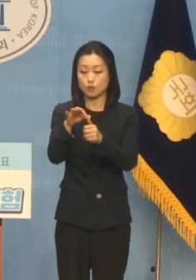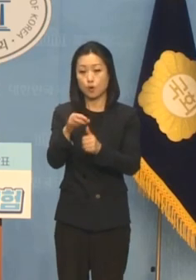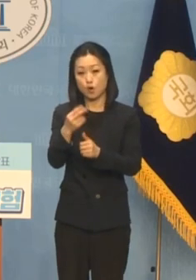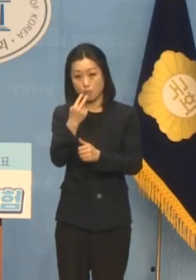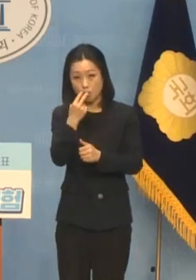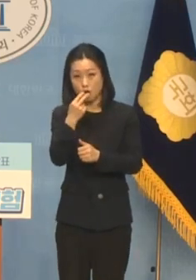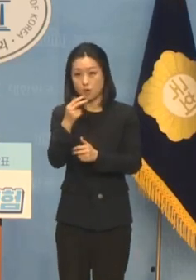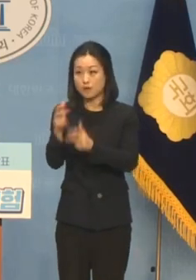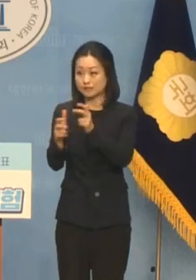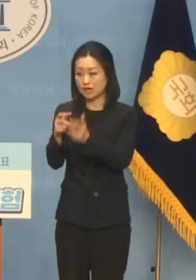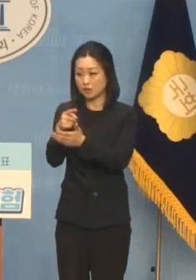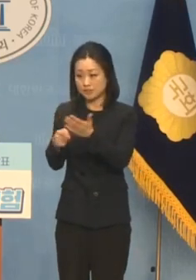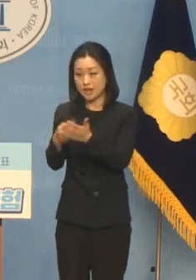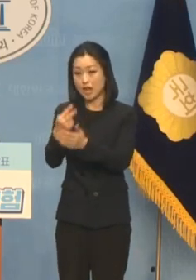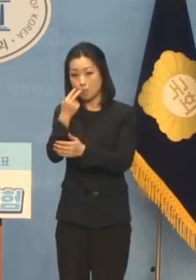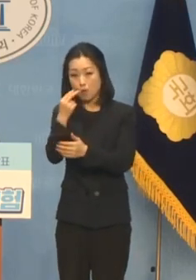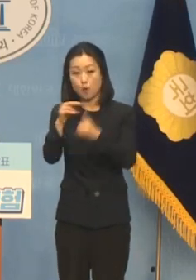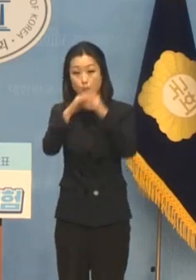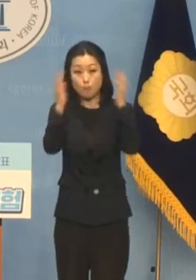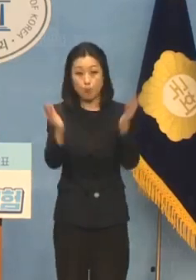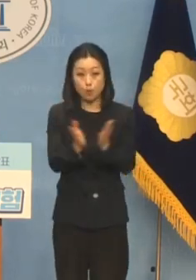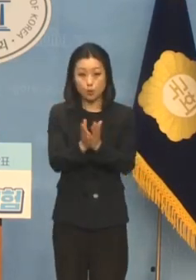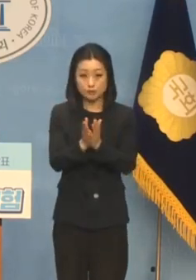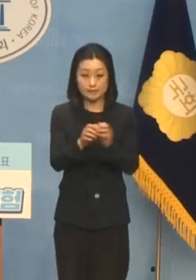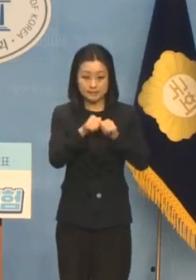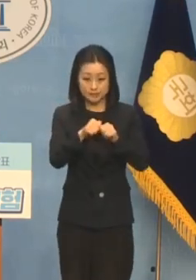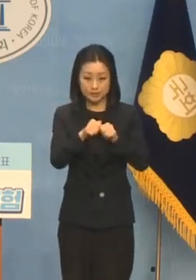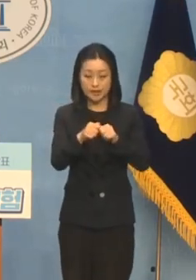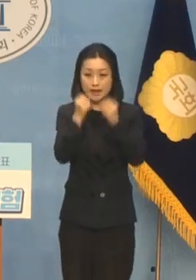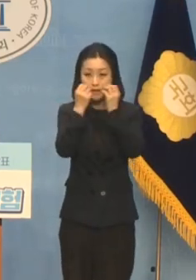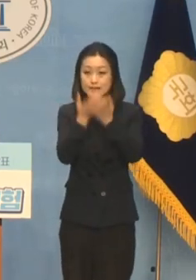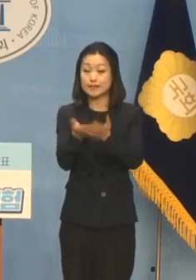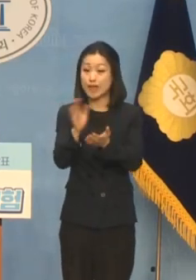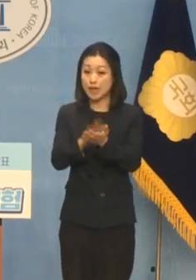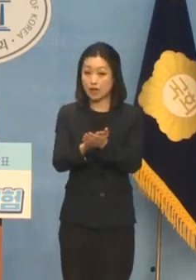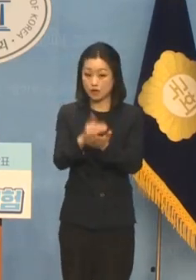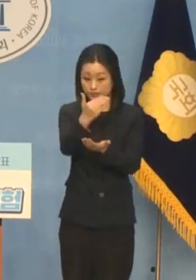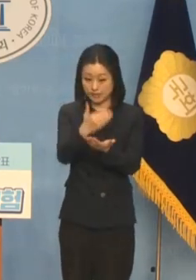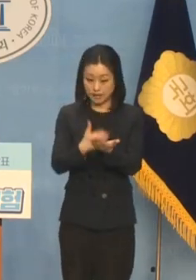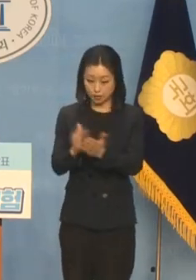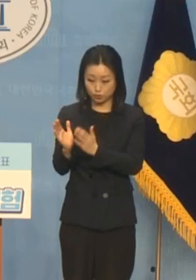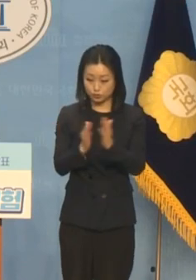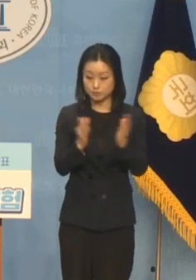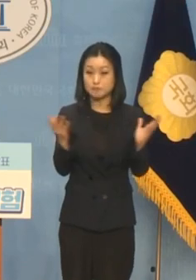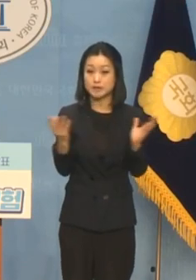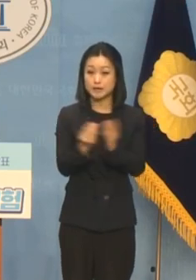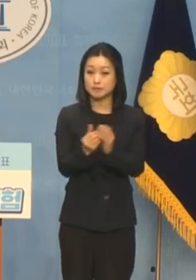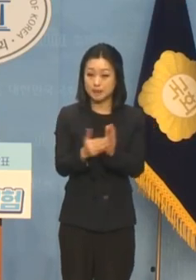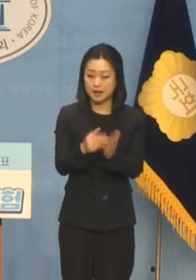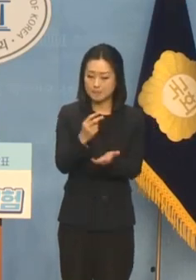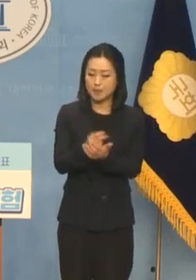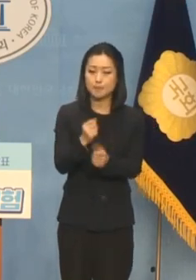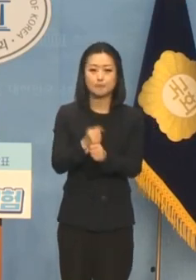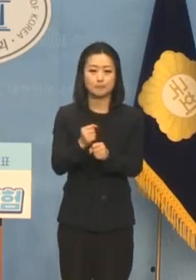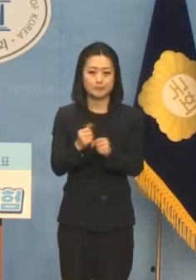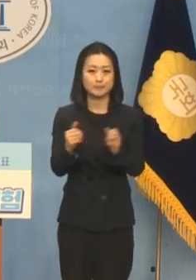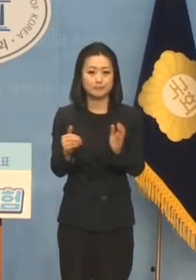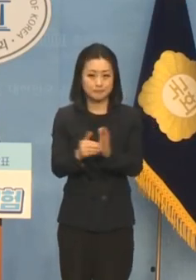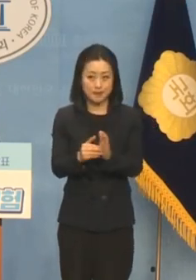고용보험과 산업재해 보상보험 모두에 대한 정교한 개혁 방안을 이미 준비했습니다. 법안도 마련되어